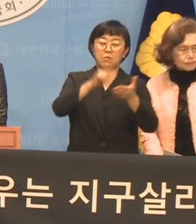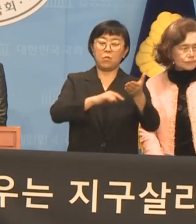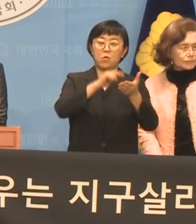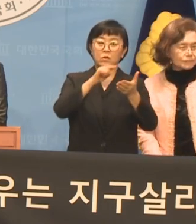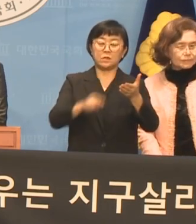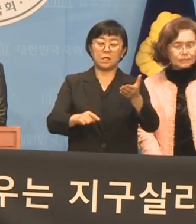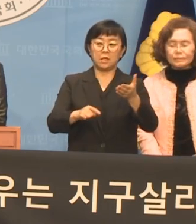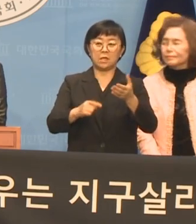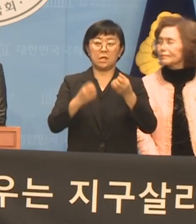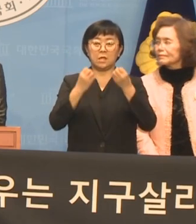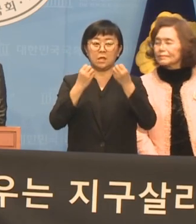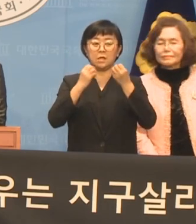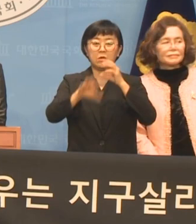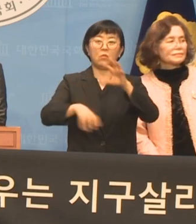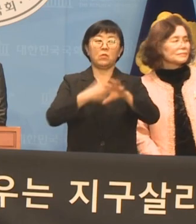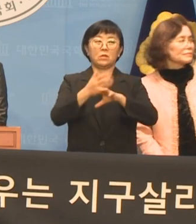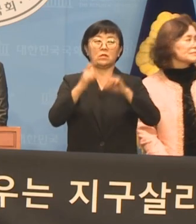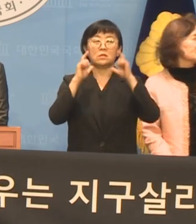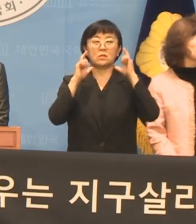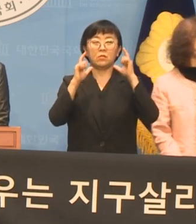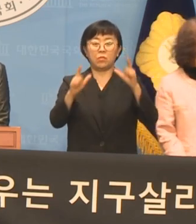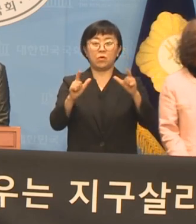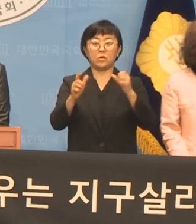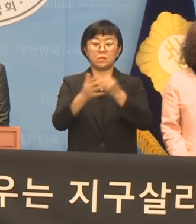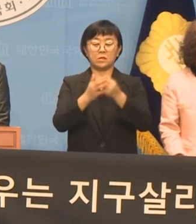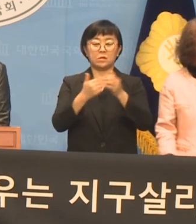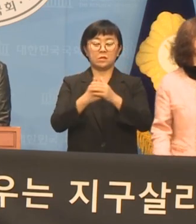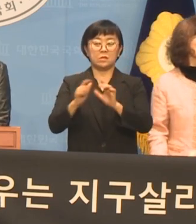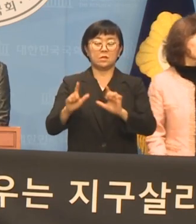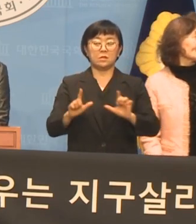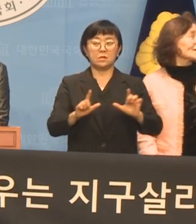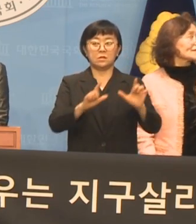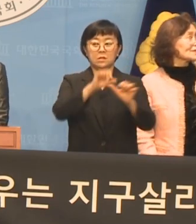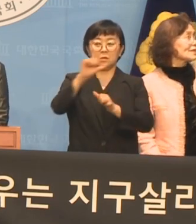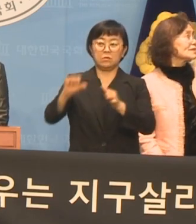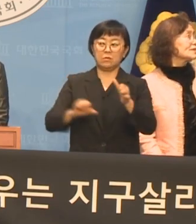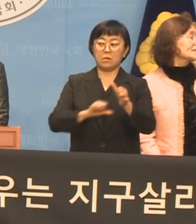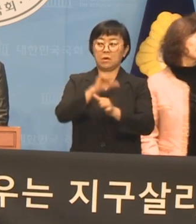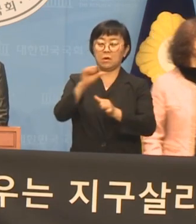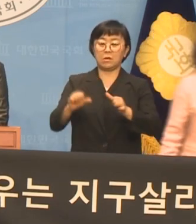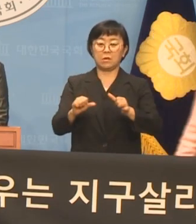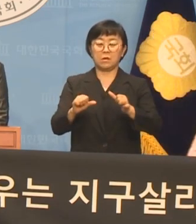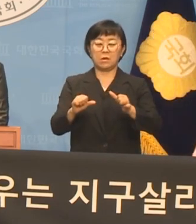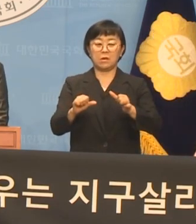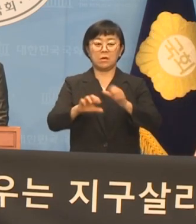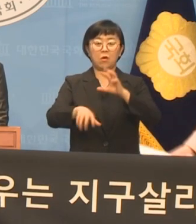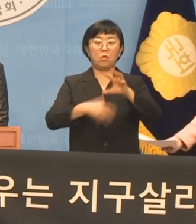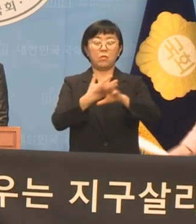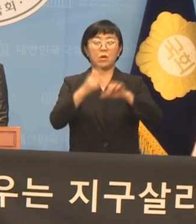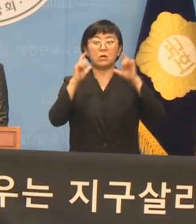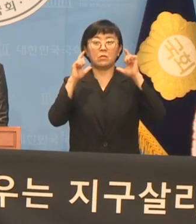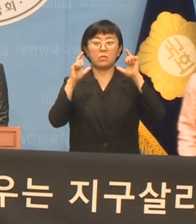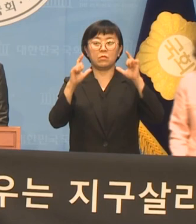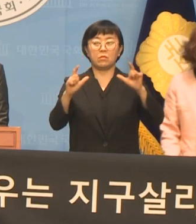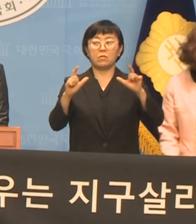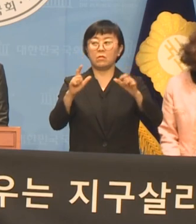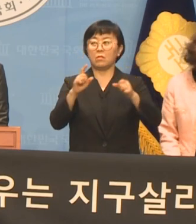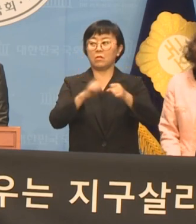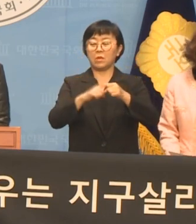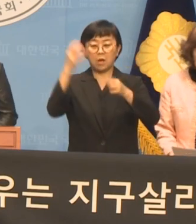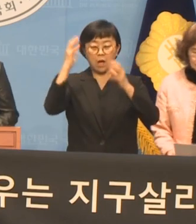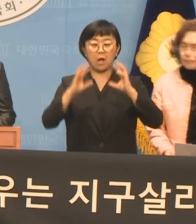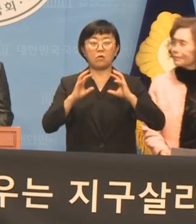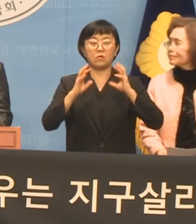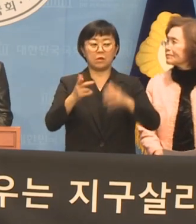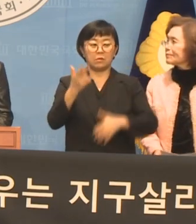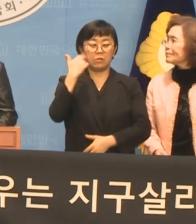생태보상혁명에 대해서 선포식을 거행합니다. 생태보상혁명 선포의 기자회견의 목적은